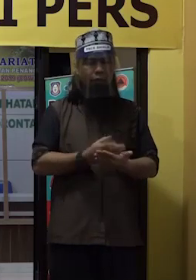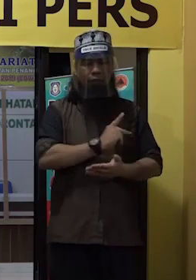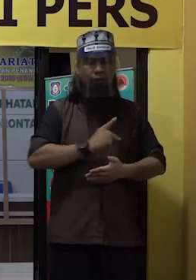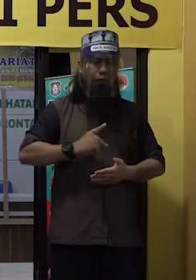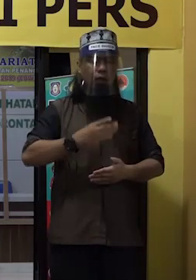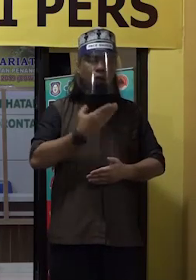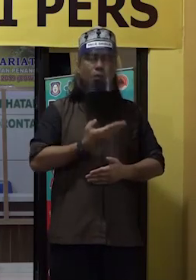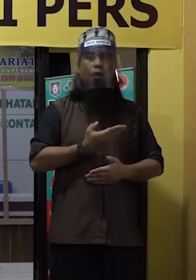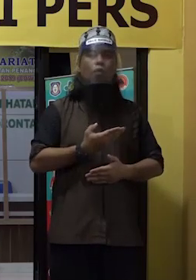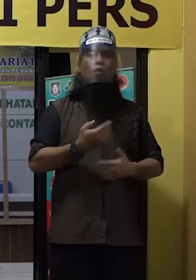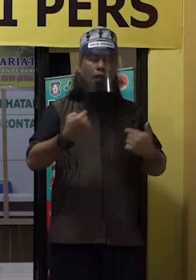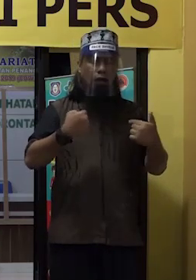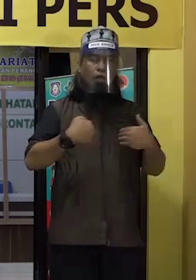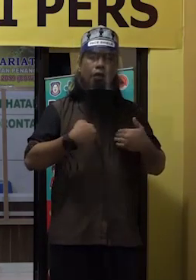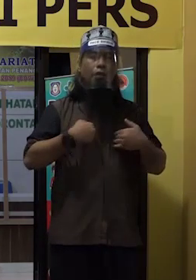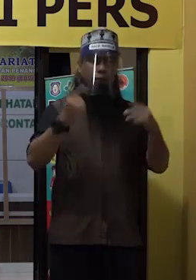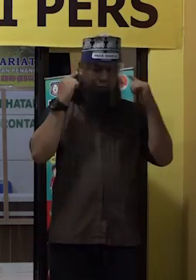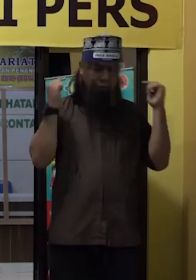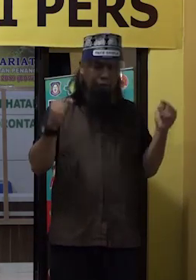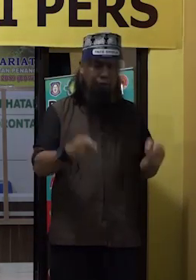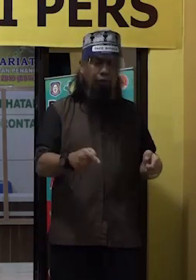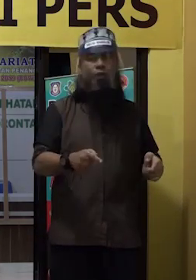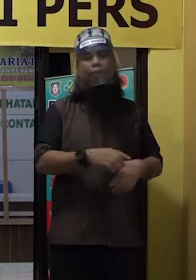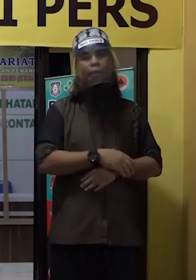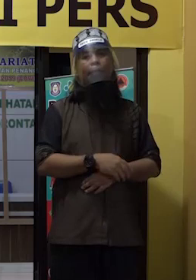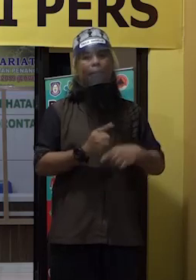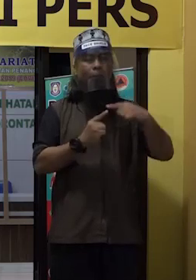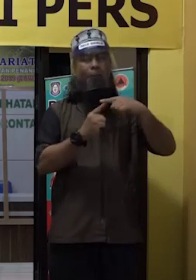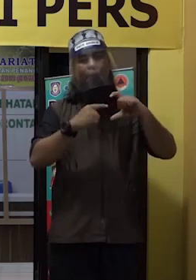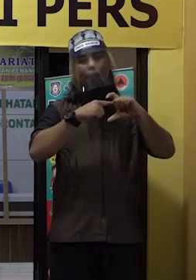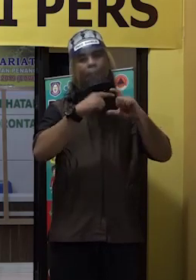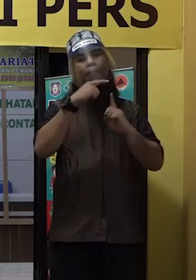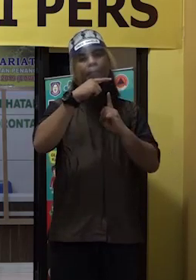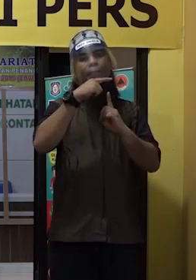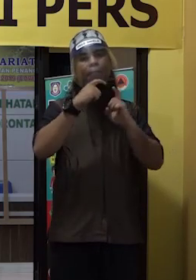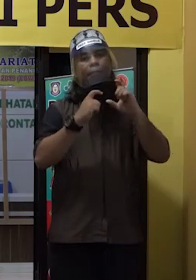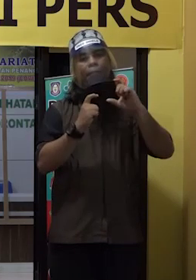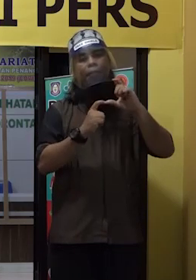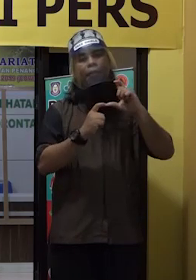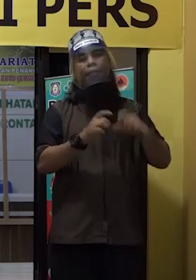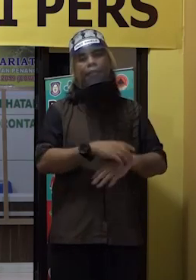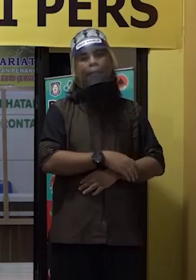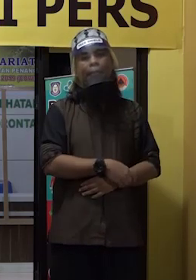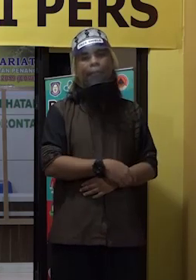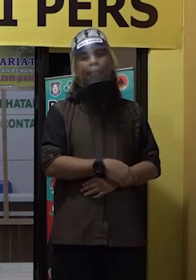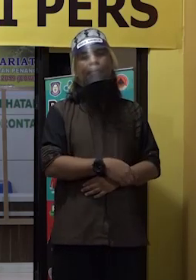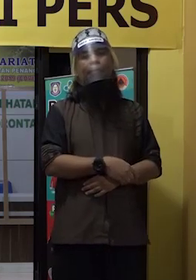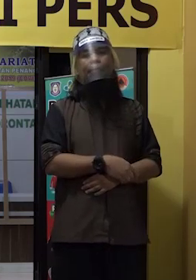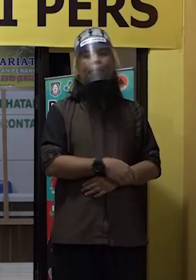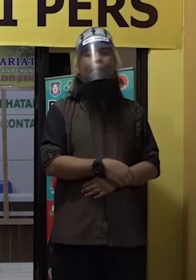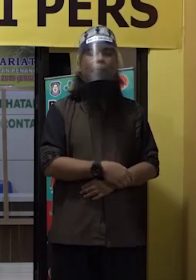di samping saya ada Pak Yanto sebagai Kepala Bidang Pelayanan